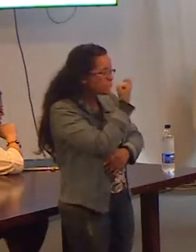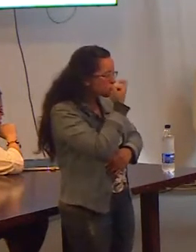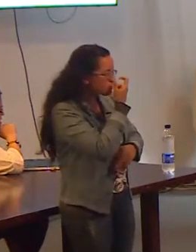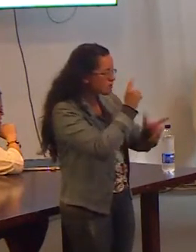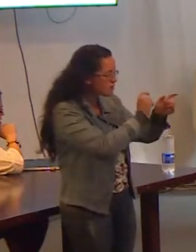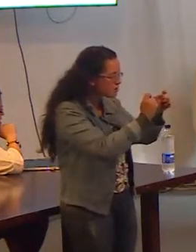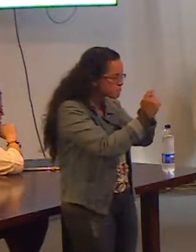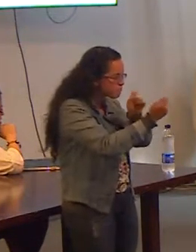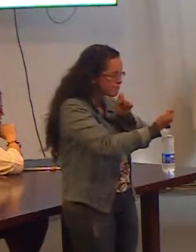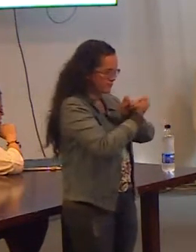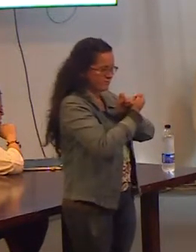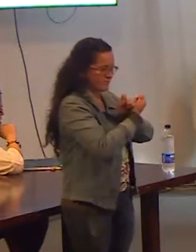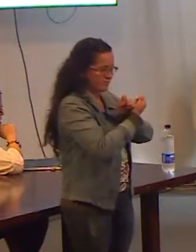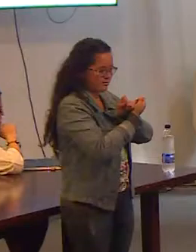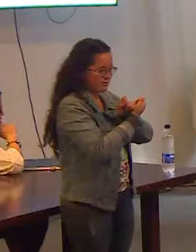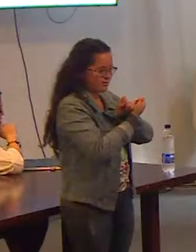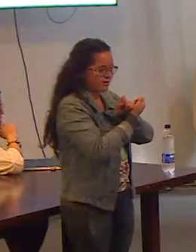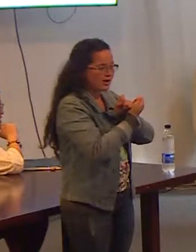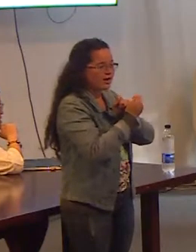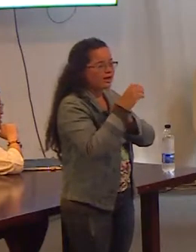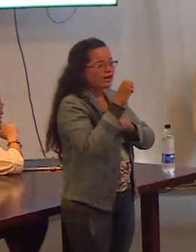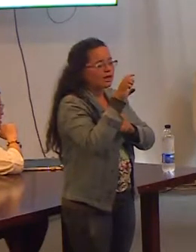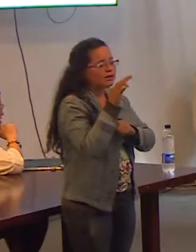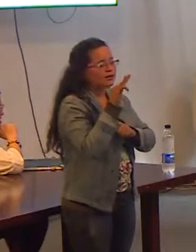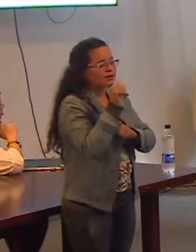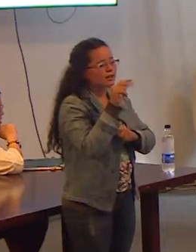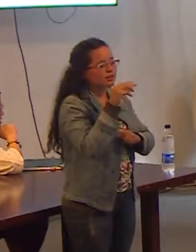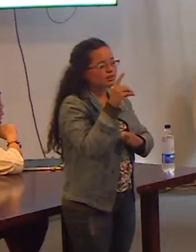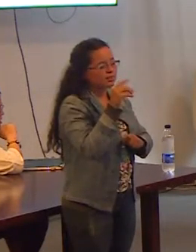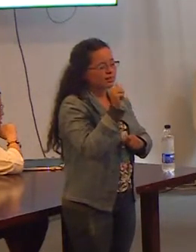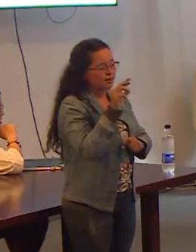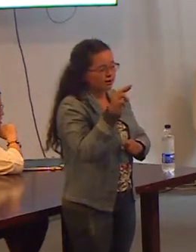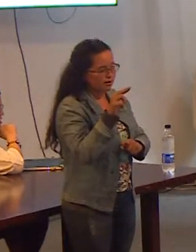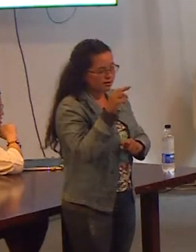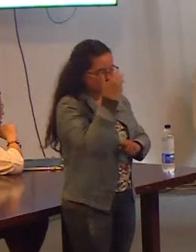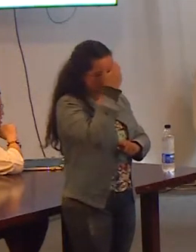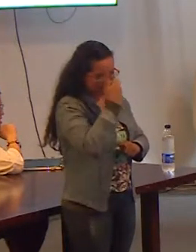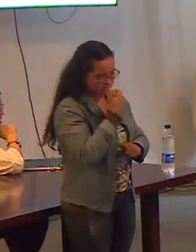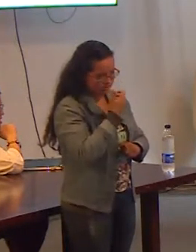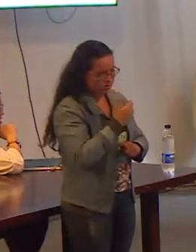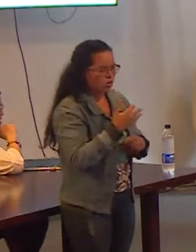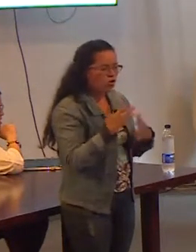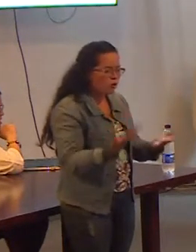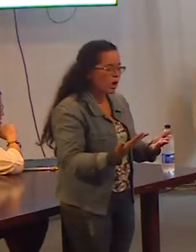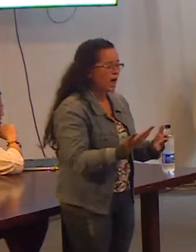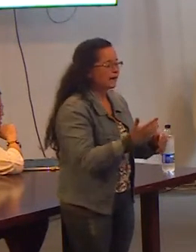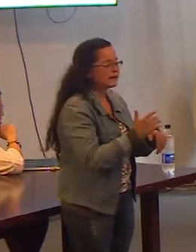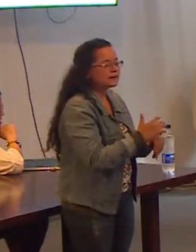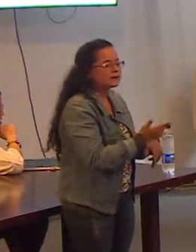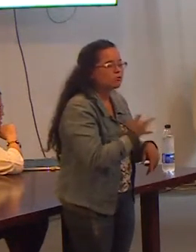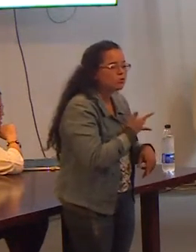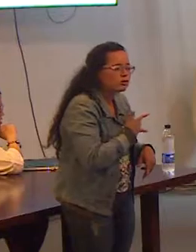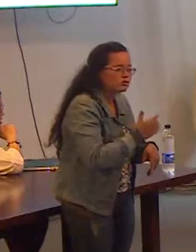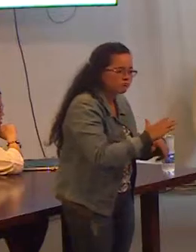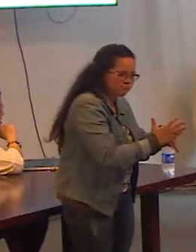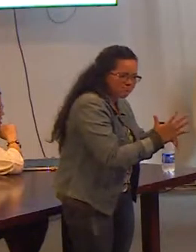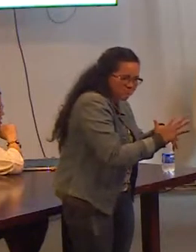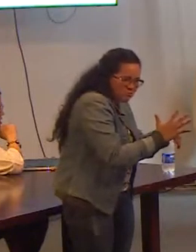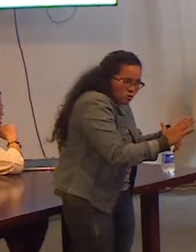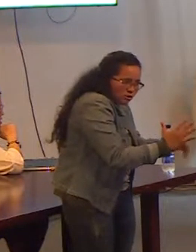la transformación de dichos estándares evaluativos mediante la sensibilización de la sociedad como una